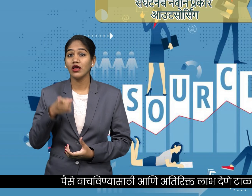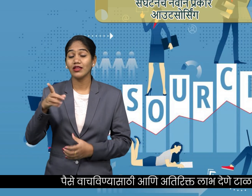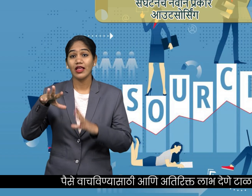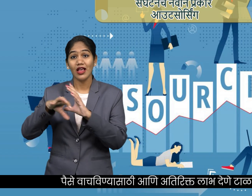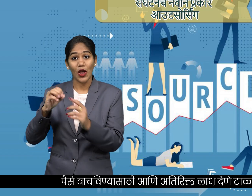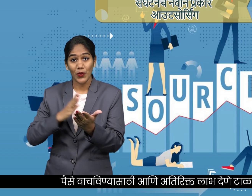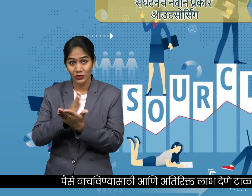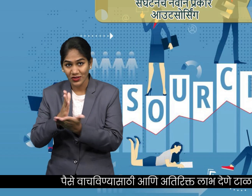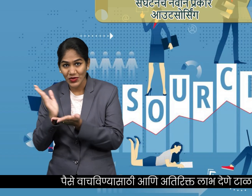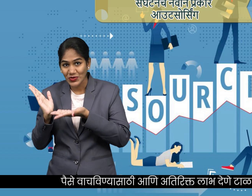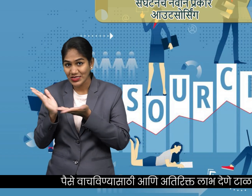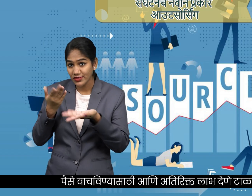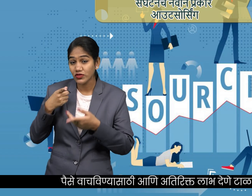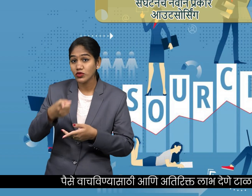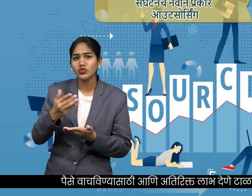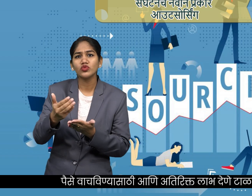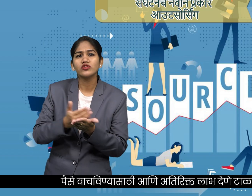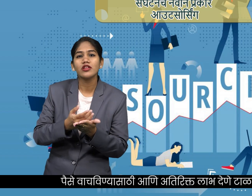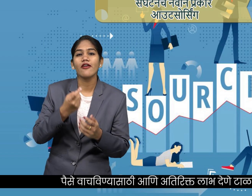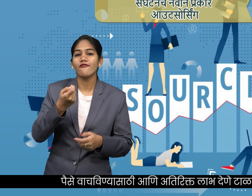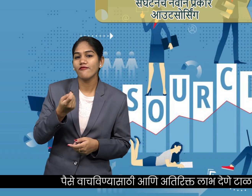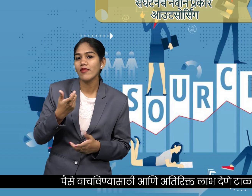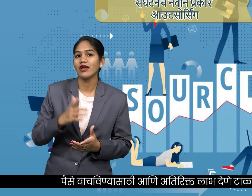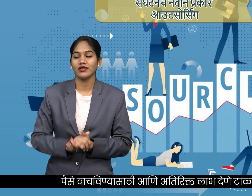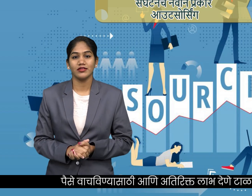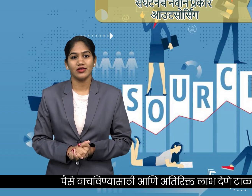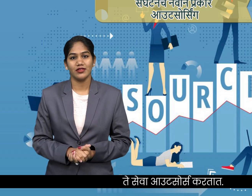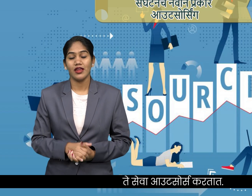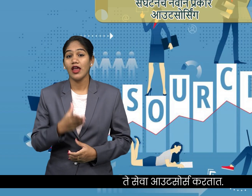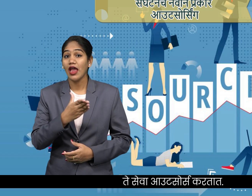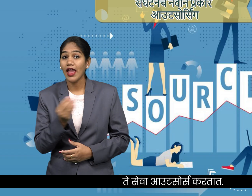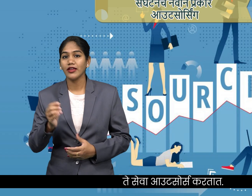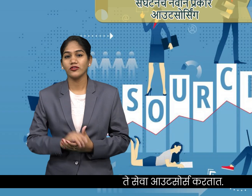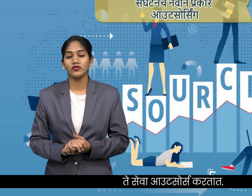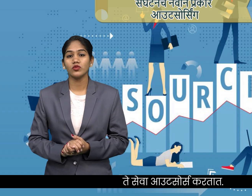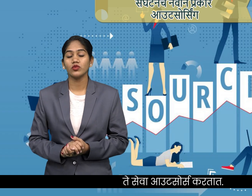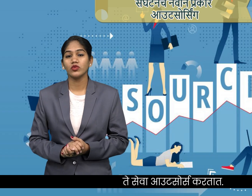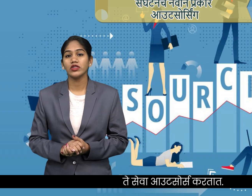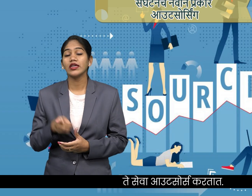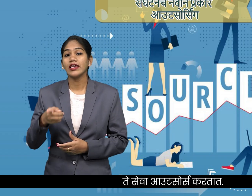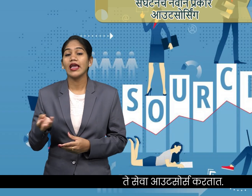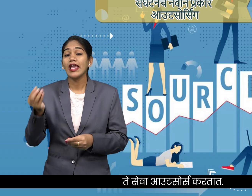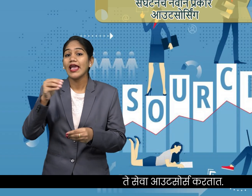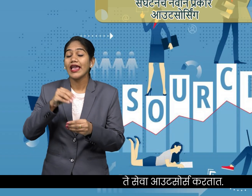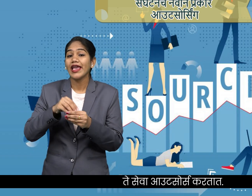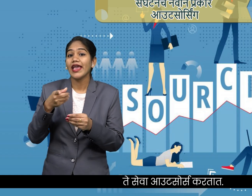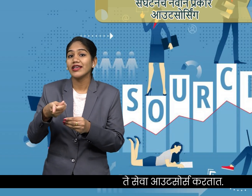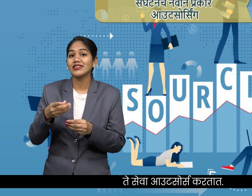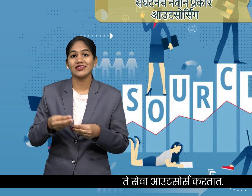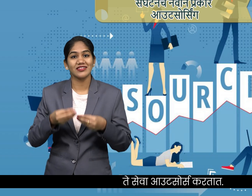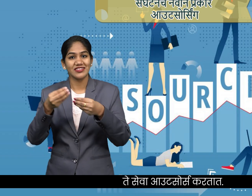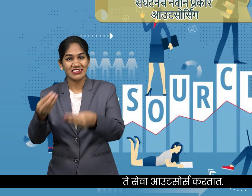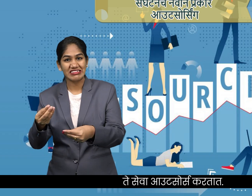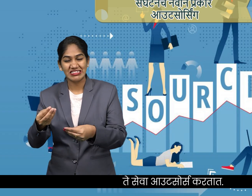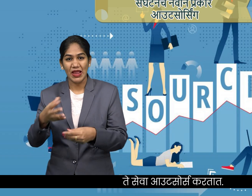पैसे वाचवण्यासाठी आणि अतिरिक्त लाभ देण्या टाळण्यासाठी ते सेवा आउटसोर्स करतात.